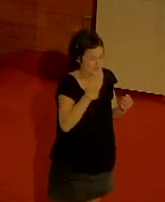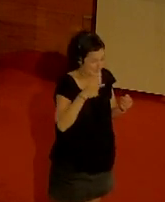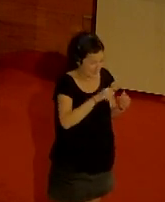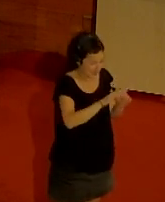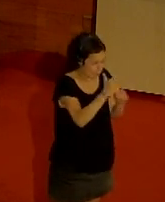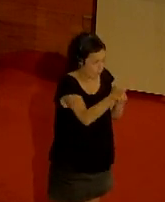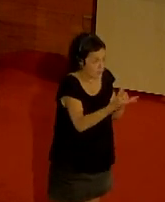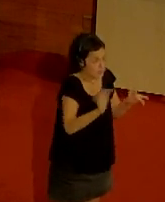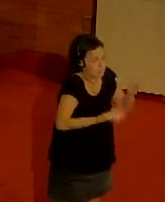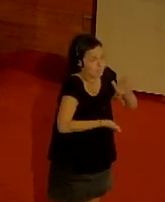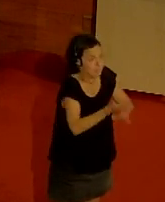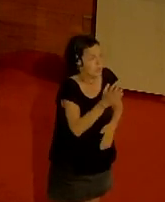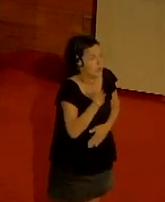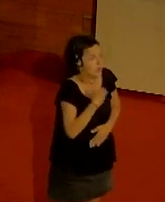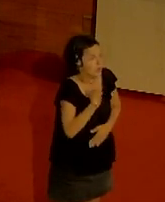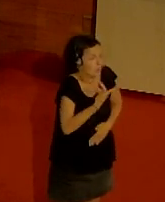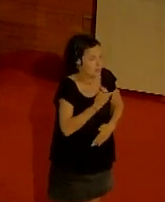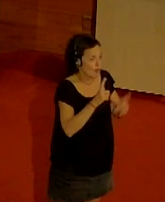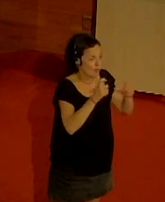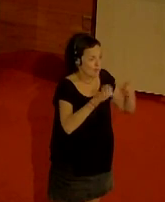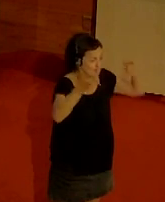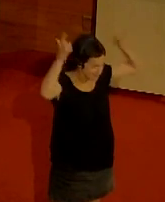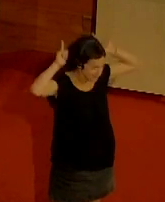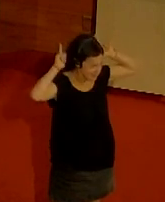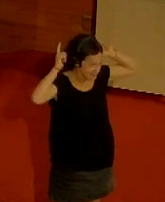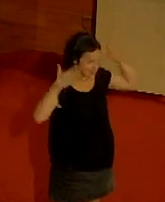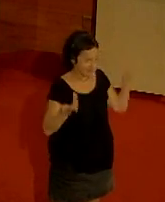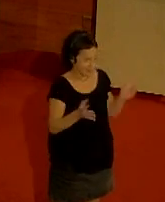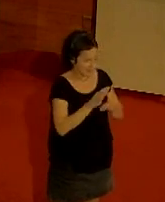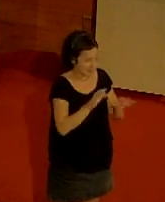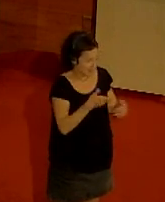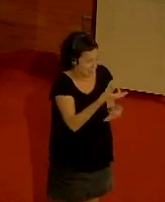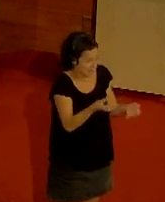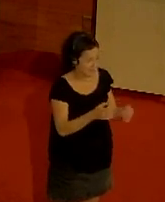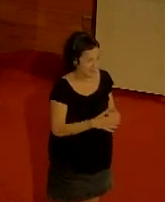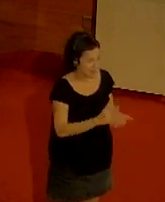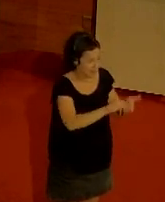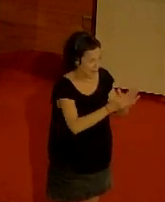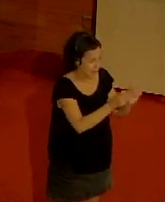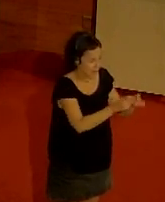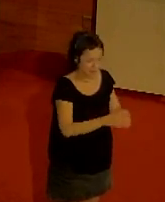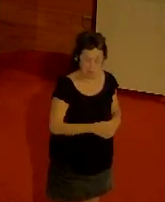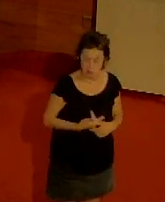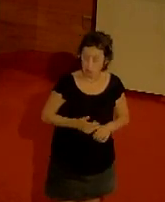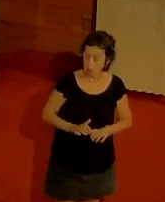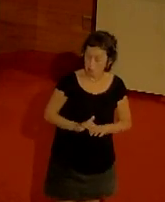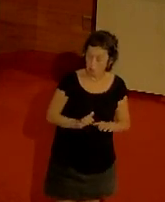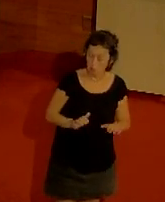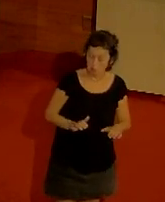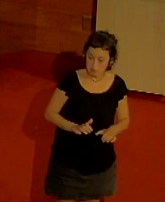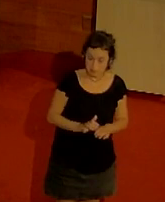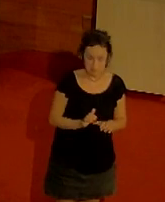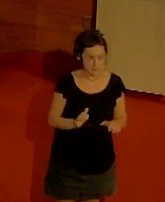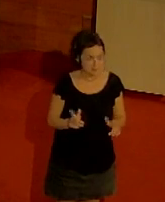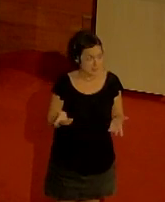como no se pueden ir, yo los pongo aquí. Aquí están, ¿no? Entonces yo, que estaba así, jaja, digo, esta